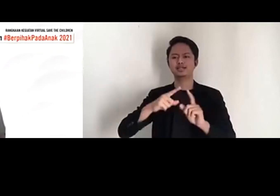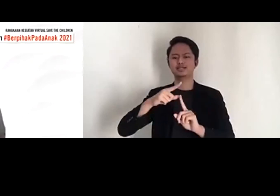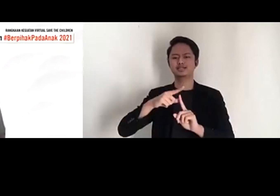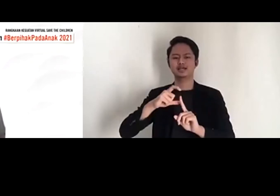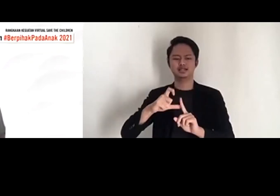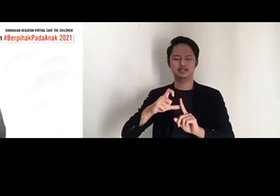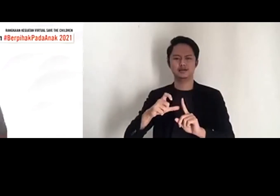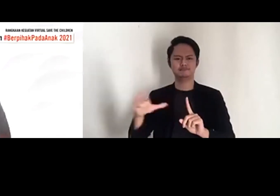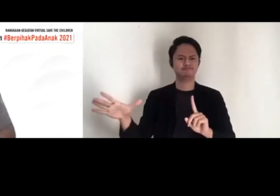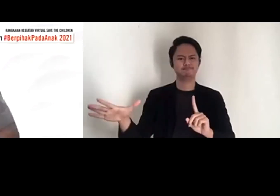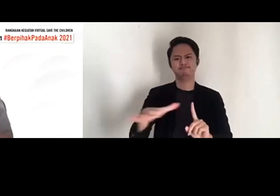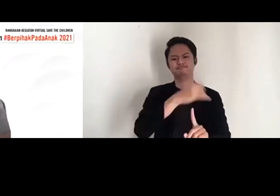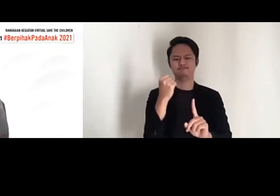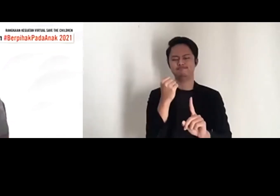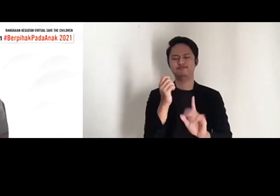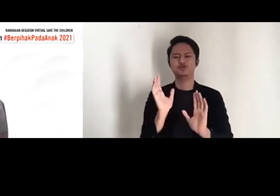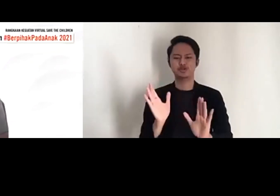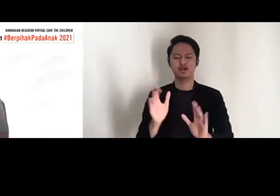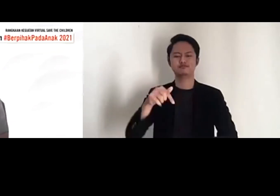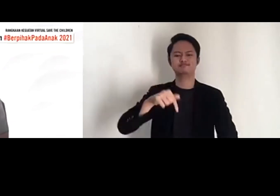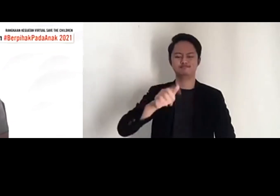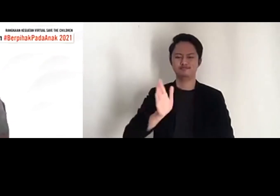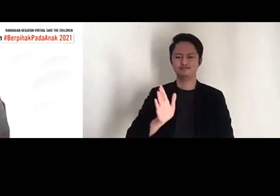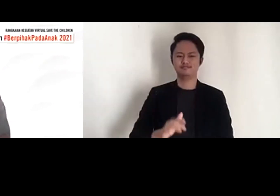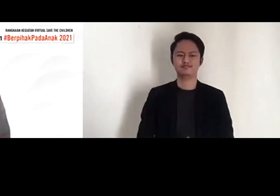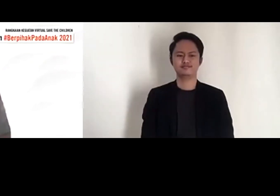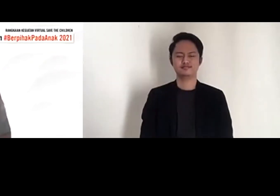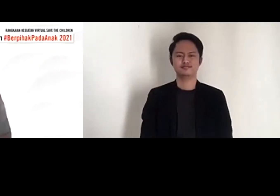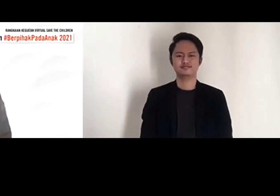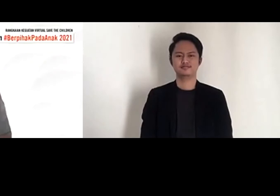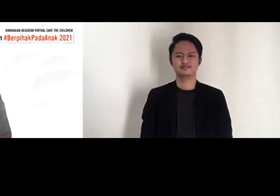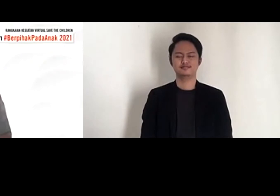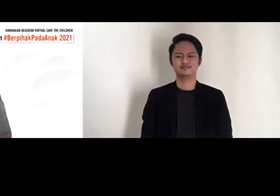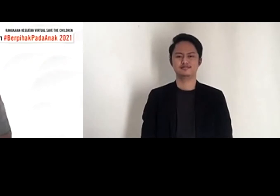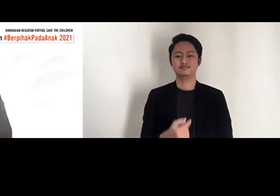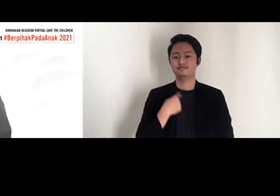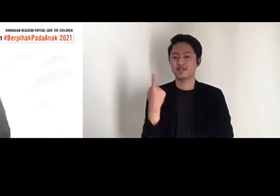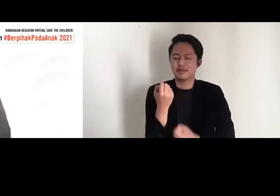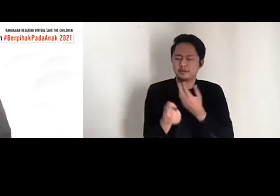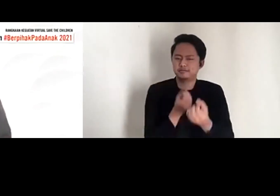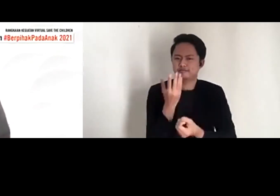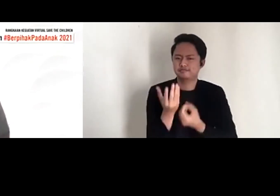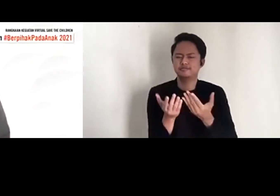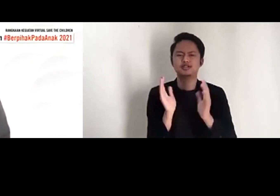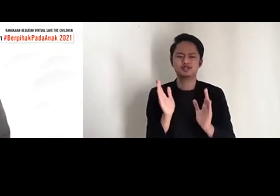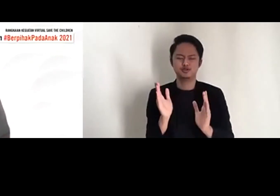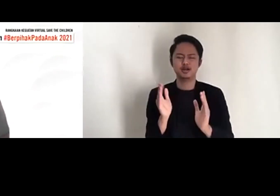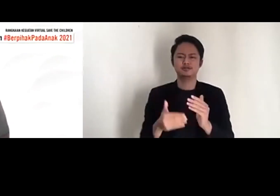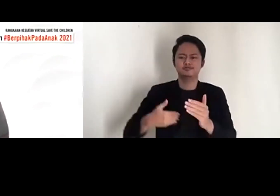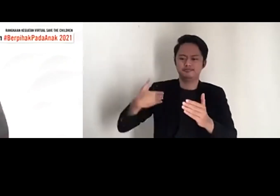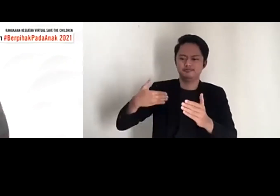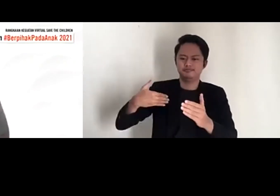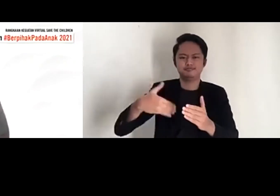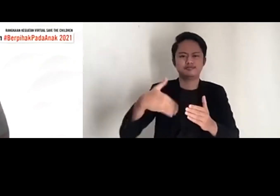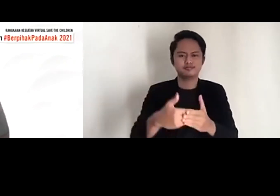atau Self-Children pada saat ini. Demikian beberapa hal yang dapat kami sampaikan yang selama ini